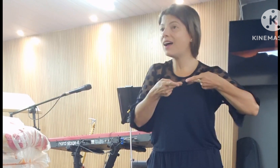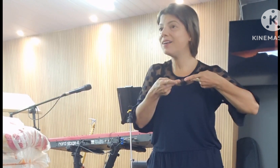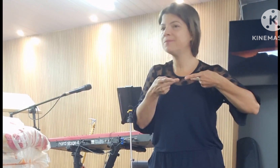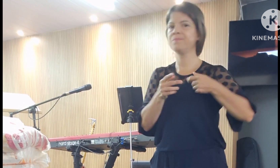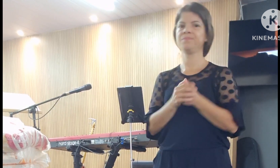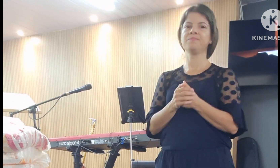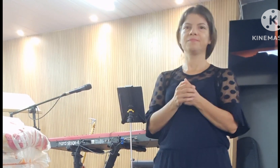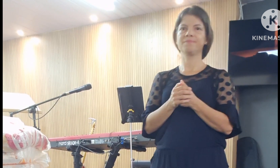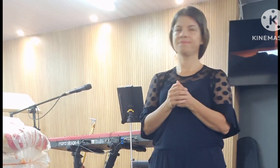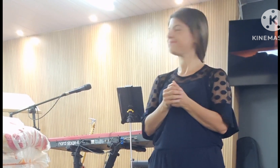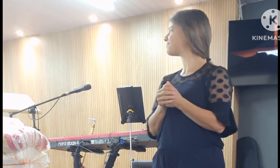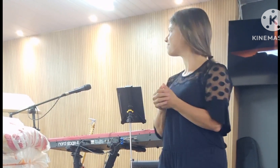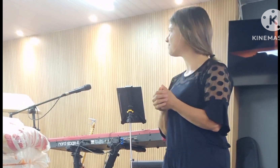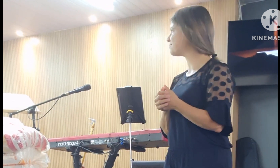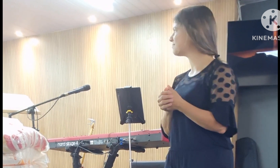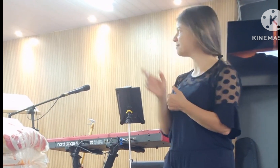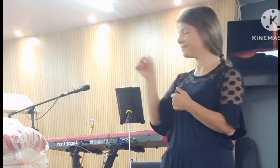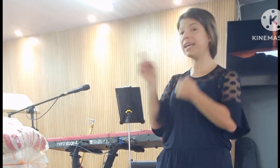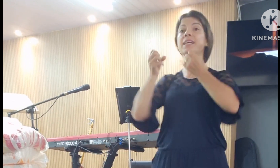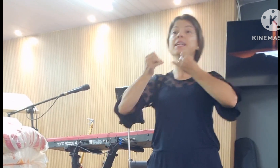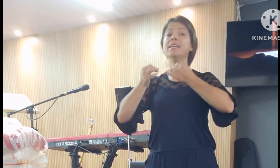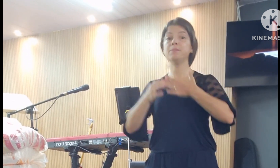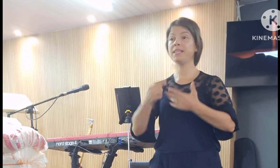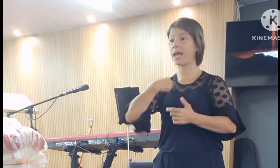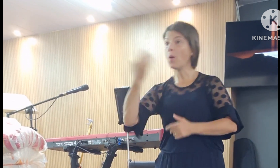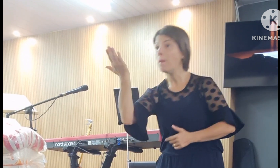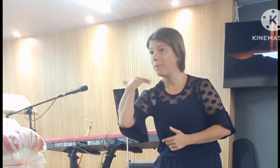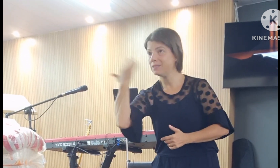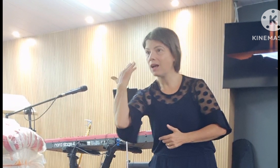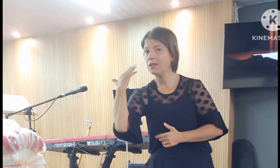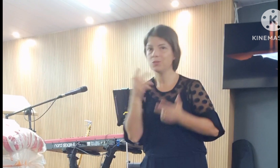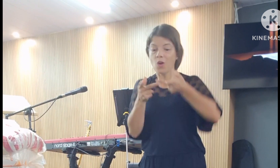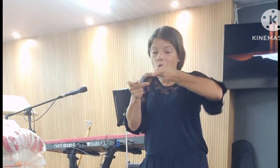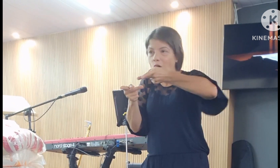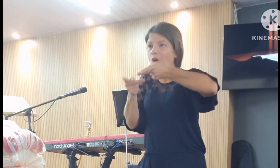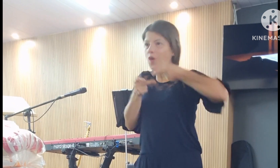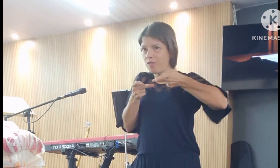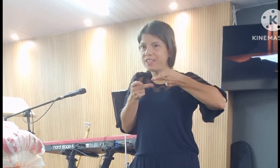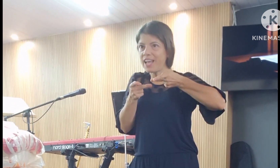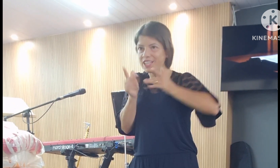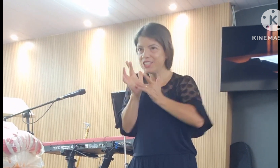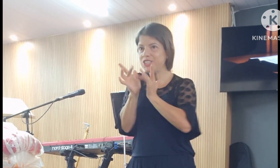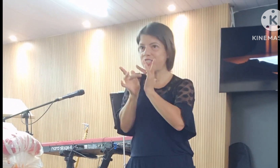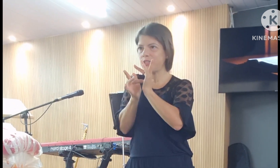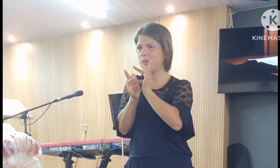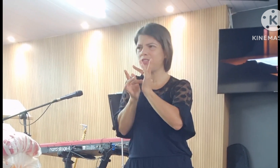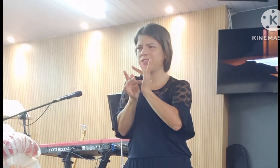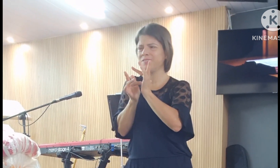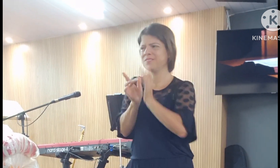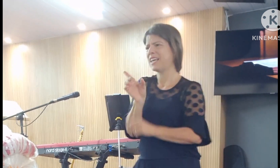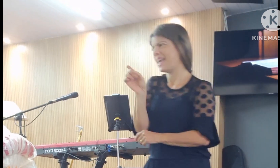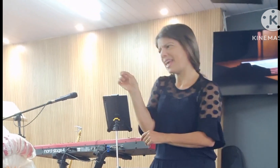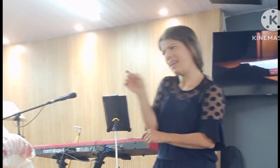Quando eu aceitei Deus para a minha vida, eu tinha feito uma oração. Eu falei para Deus assim: ó, se o que esse cara está falando para